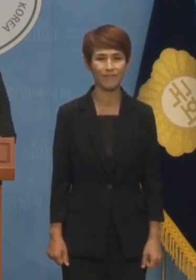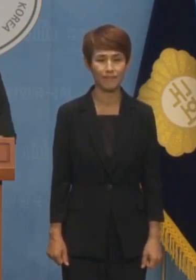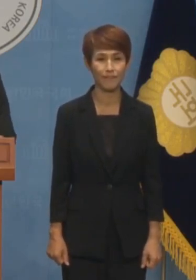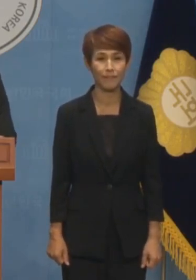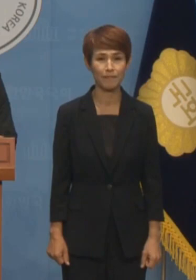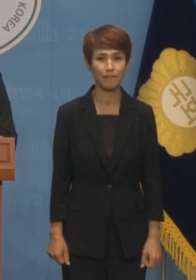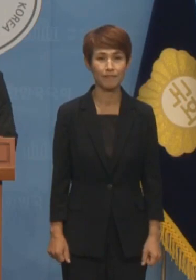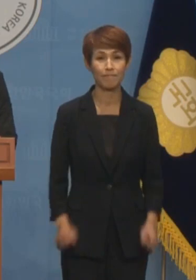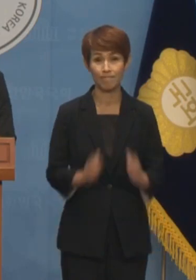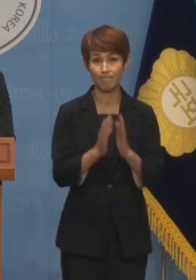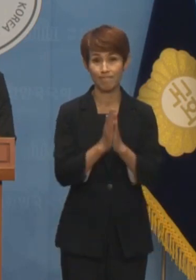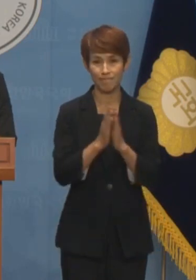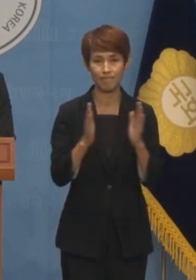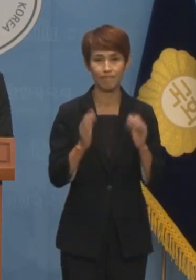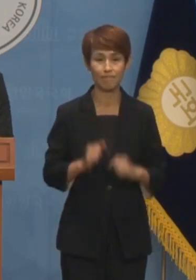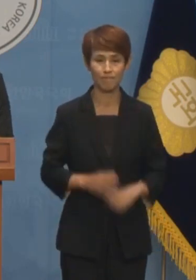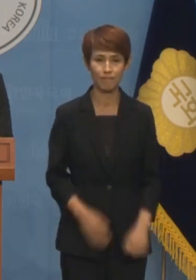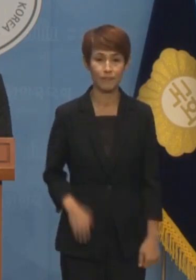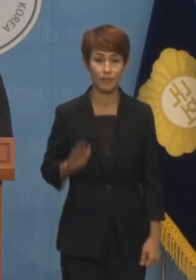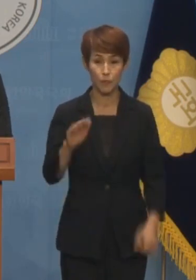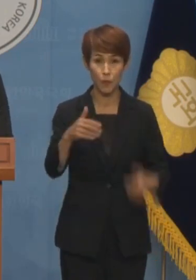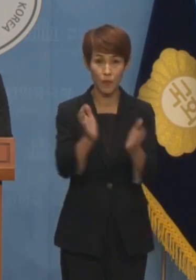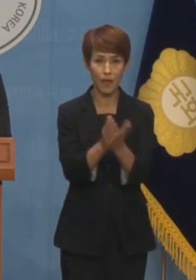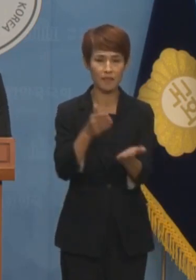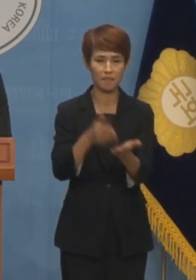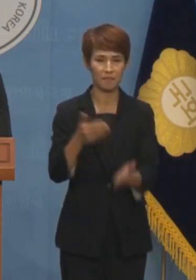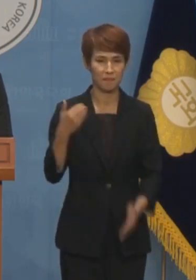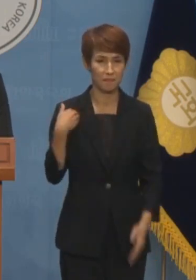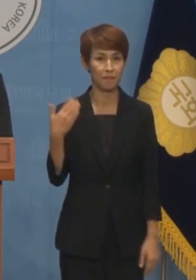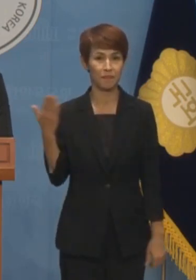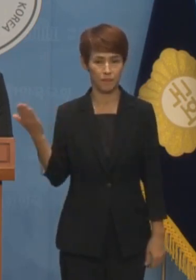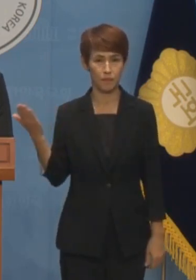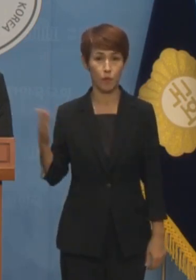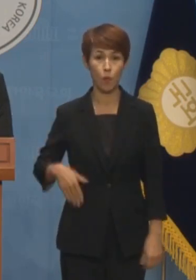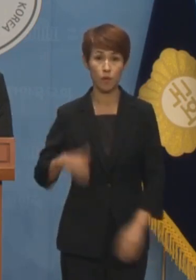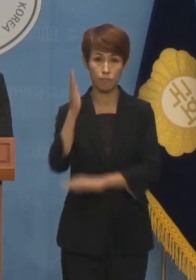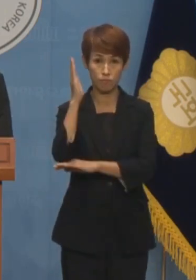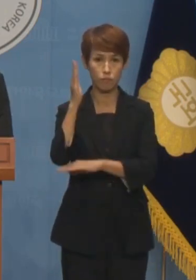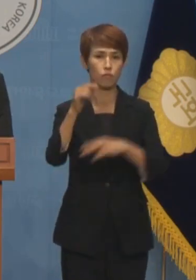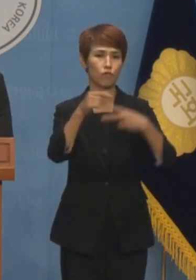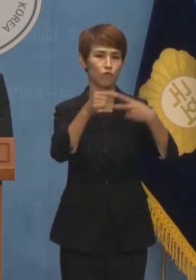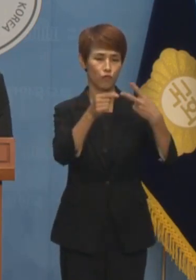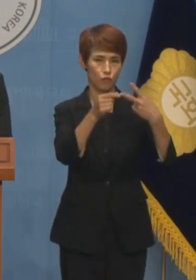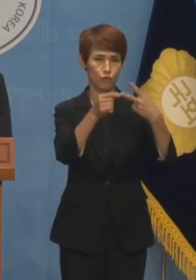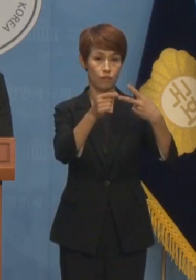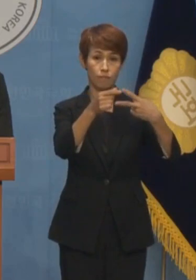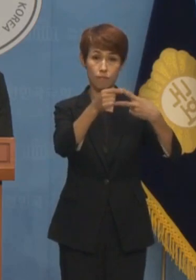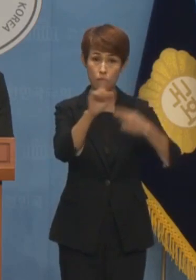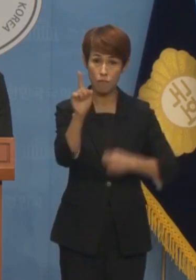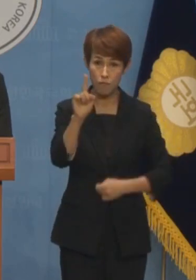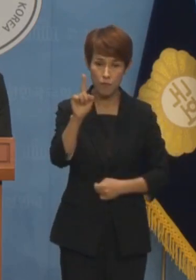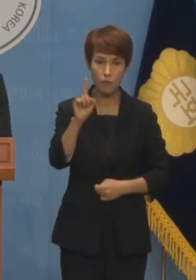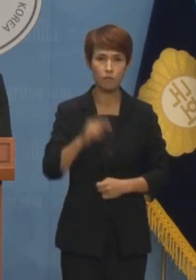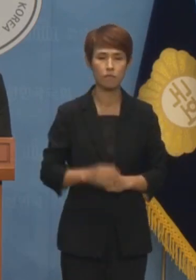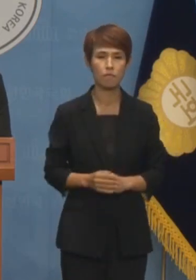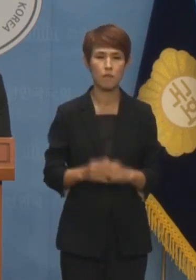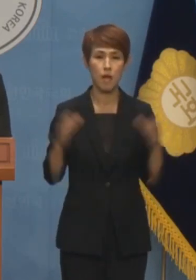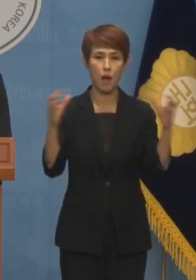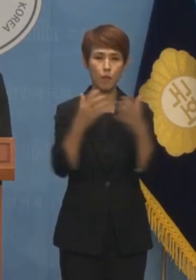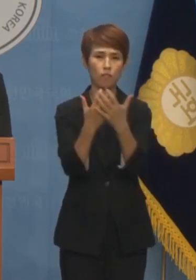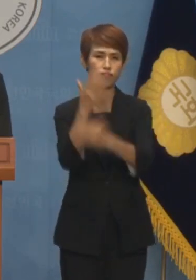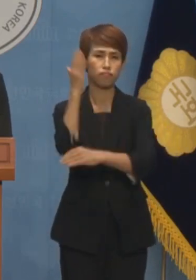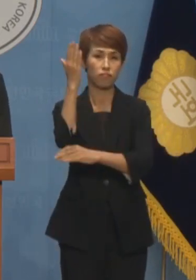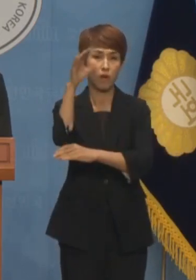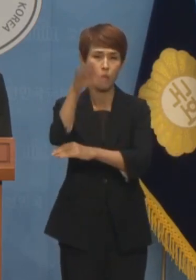네, 시작하겠습니다. 진보당 대변인 홍성규입니다. 오늘 두 가지 말씀 드리겠습니다. 첫 번째입니다. 합동